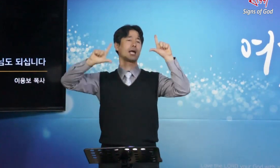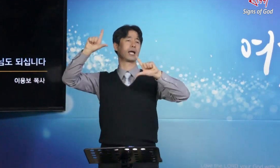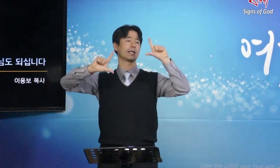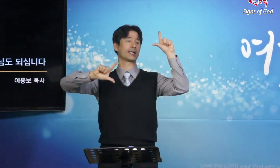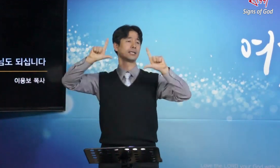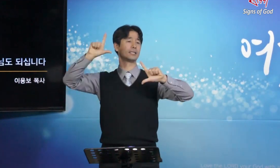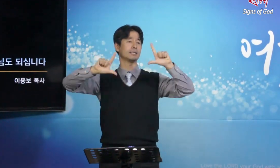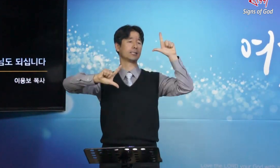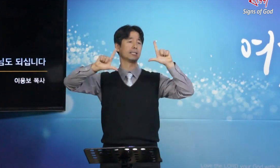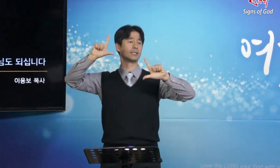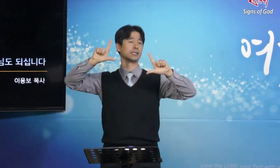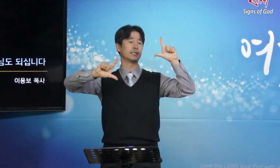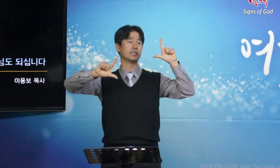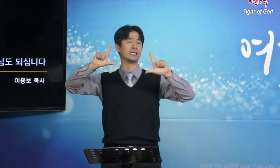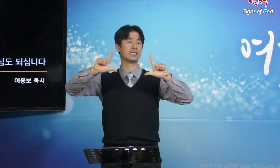계시된 상태라는 것이죠.